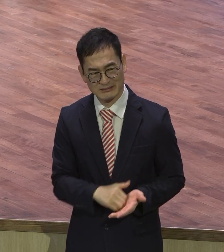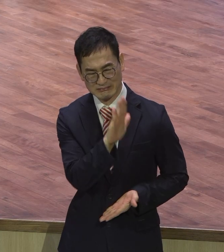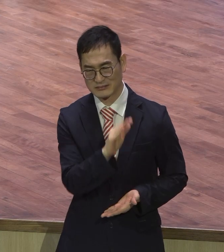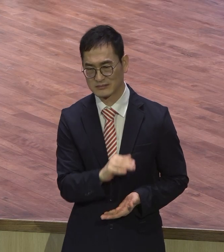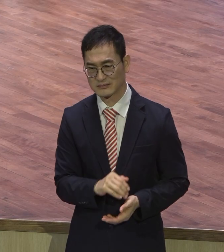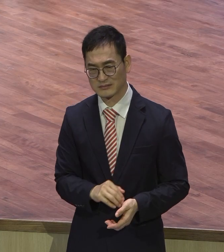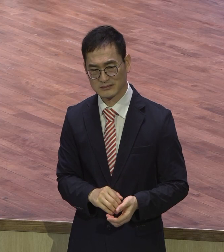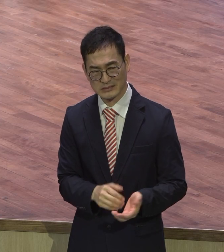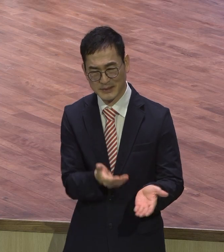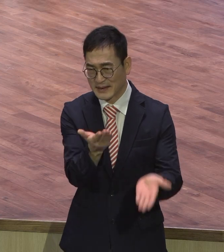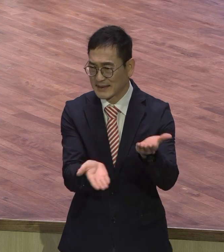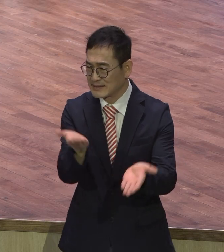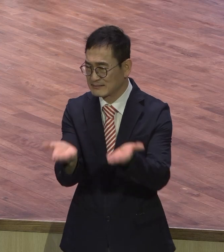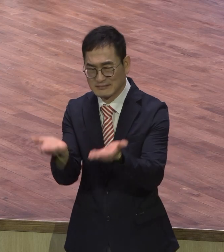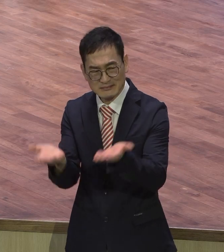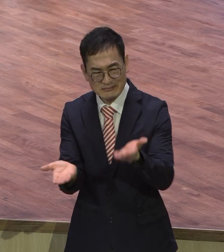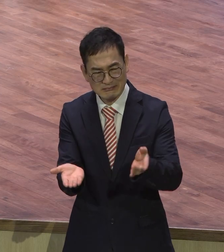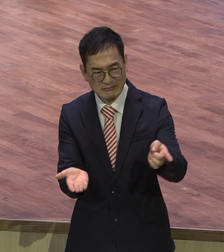결정하면 안 돼요.